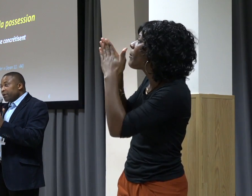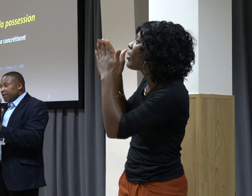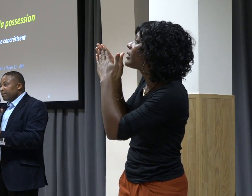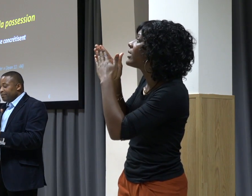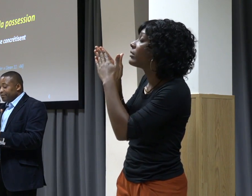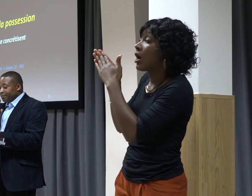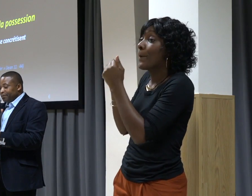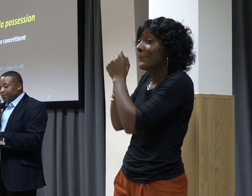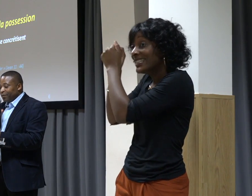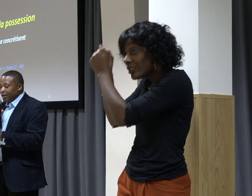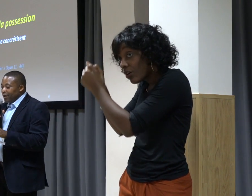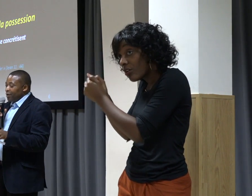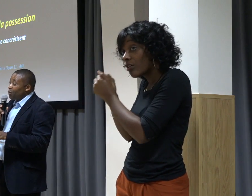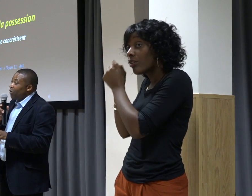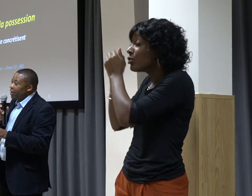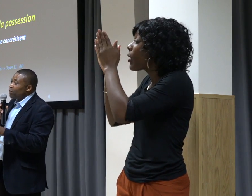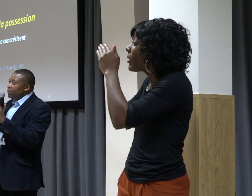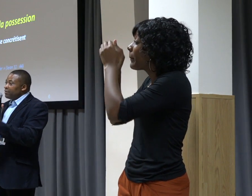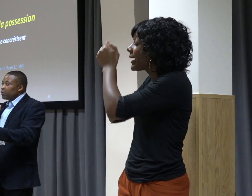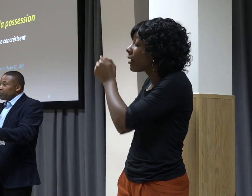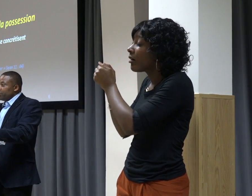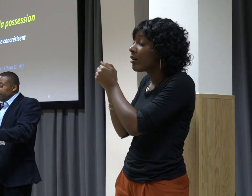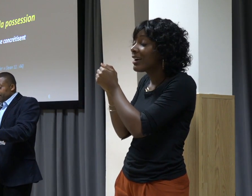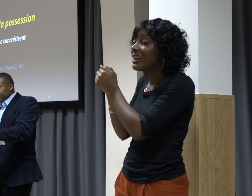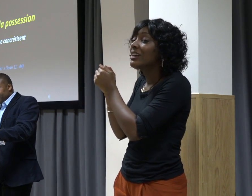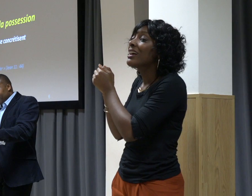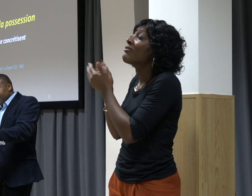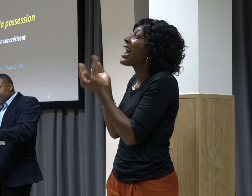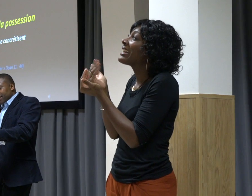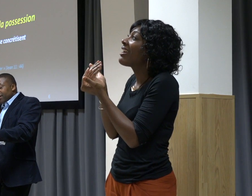en priant, croyez que vous l'avez reçu